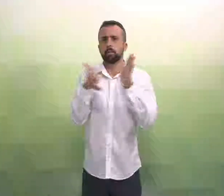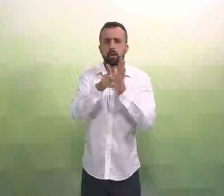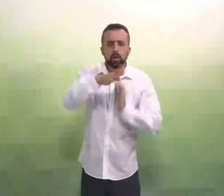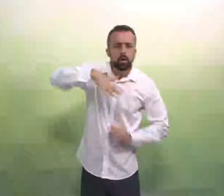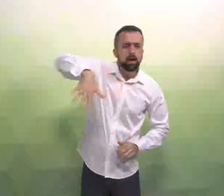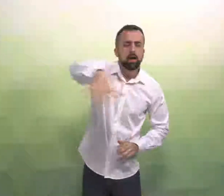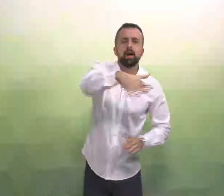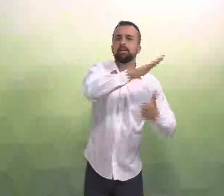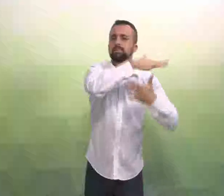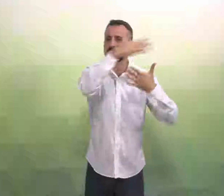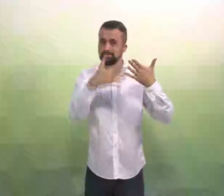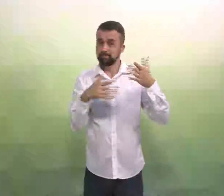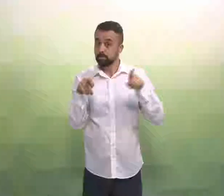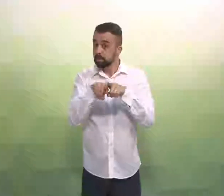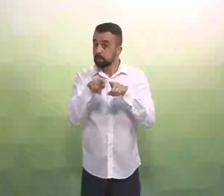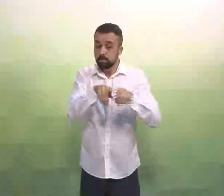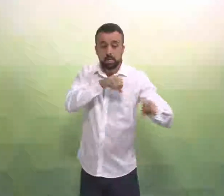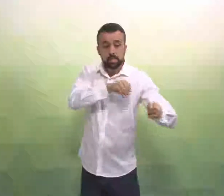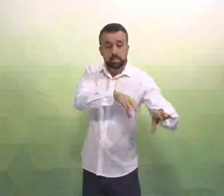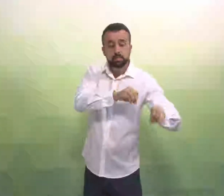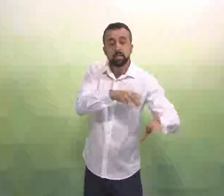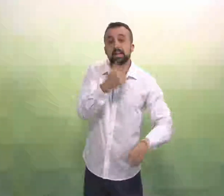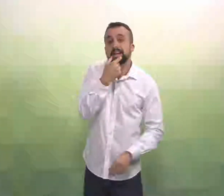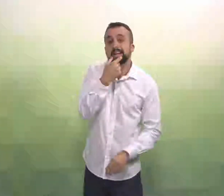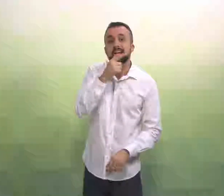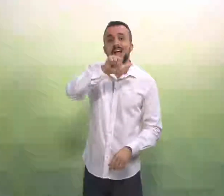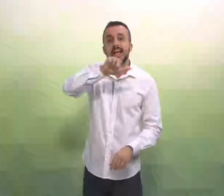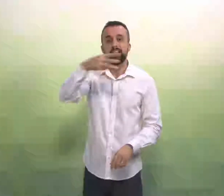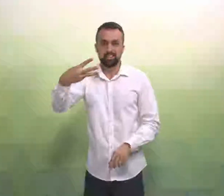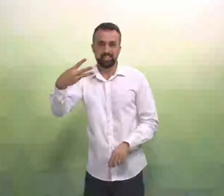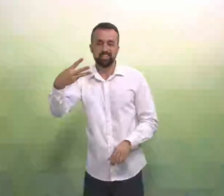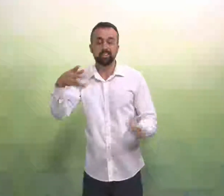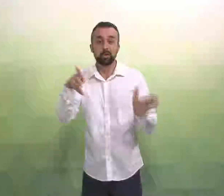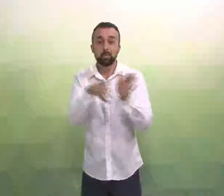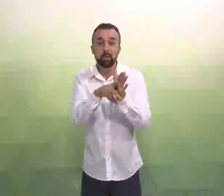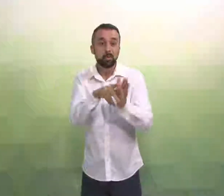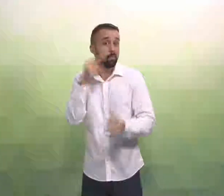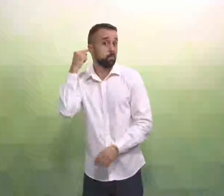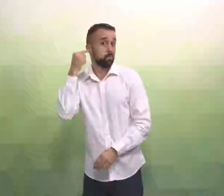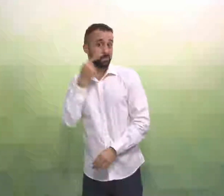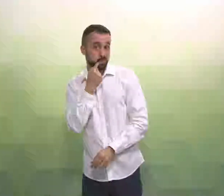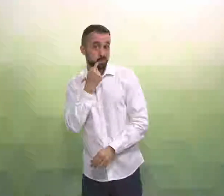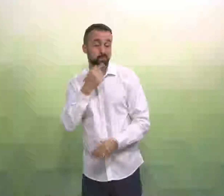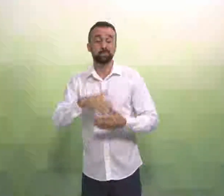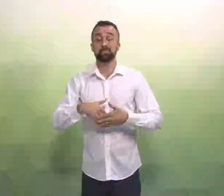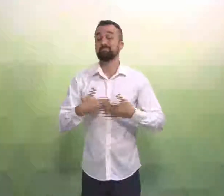material didático na área de Libras, assim como o ensino de inglês como L3 para surdos.